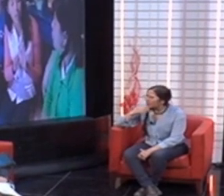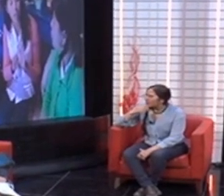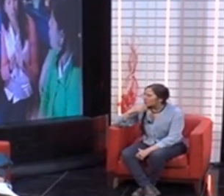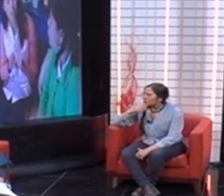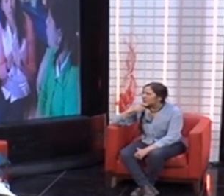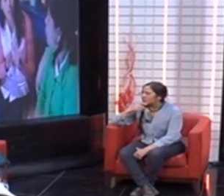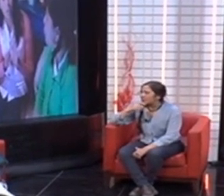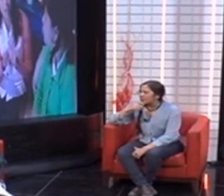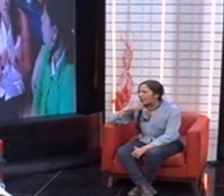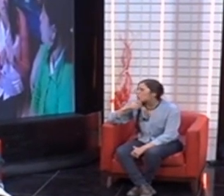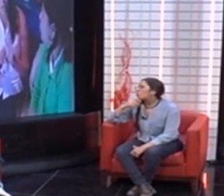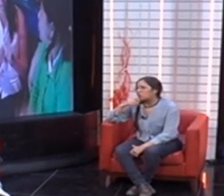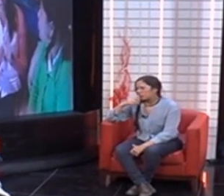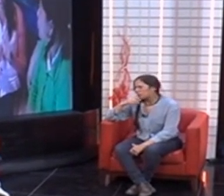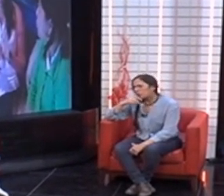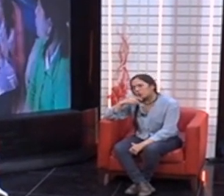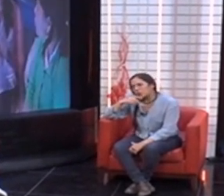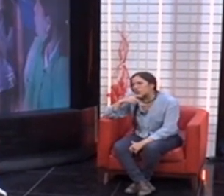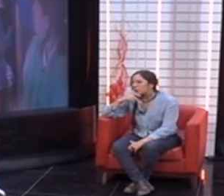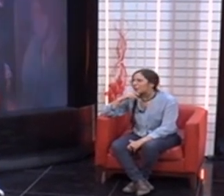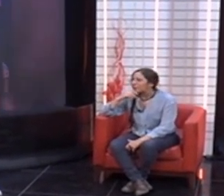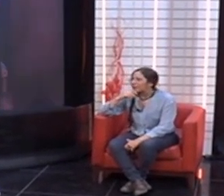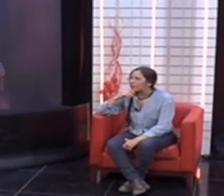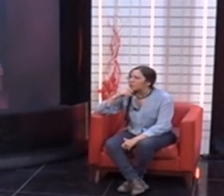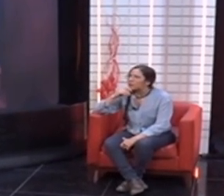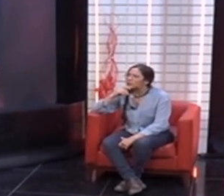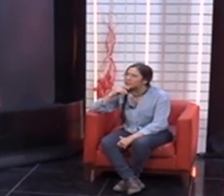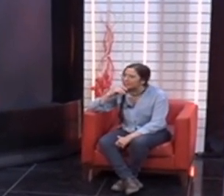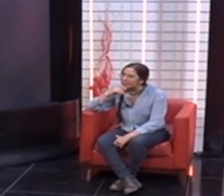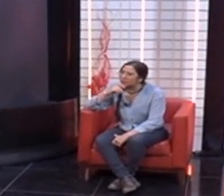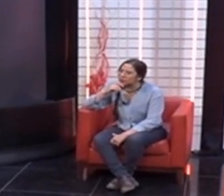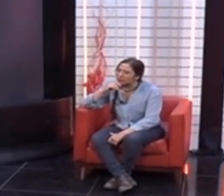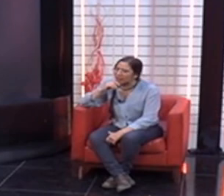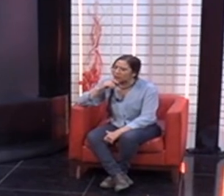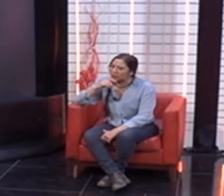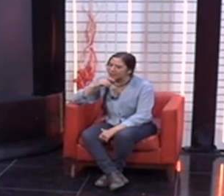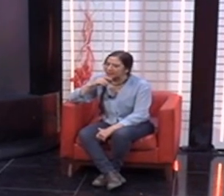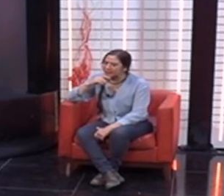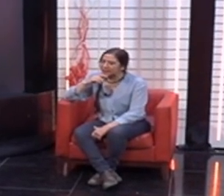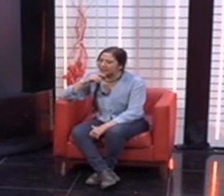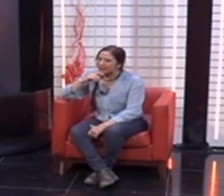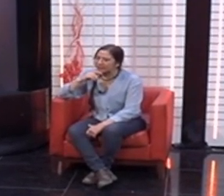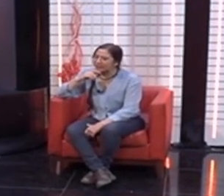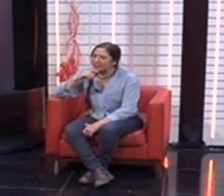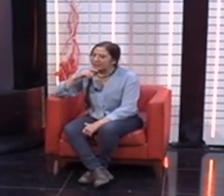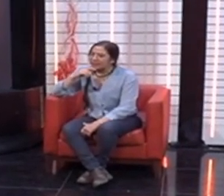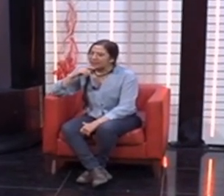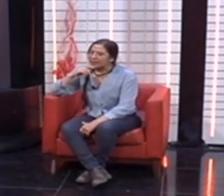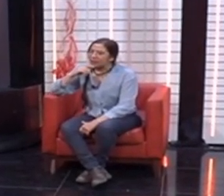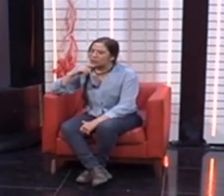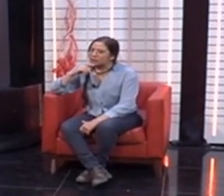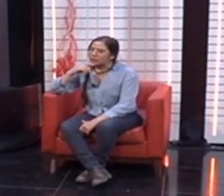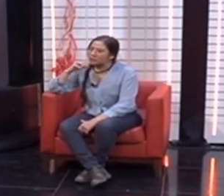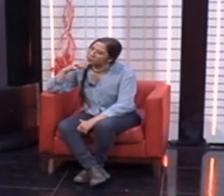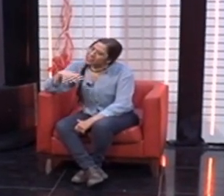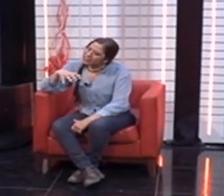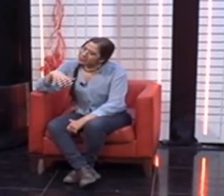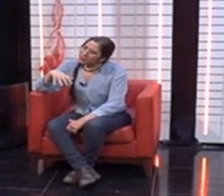Entonces, hay mucho, mucho, mucho por caminar, pero sí yo creo que hay algo que es interesante, que las organizaciones de personas